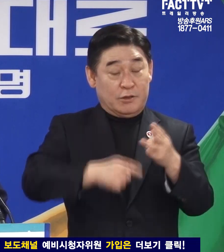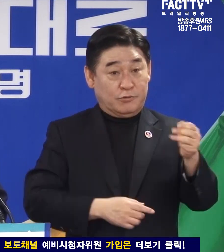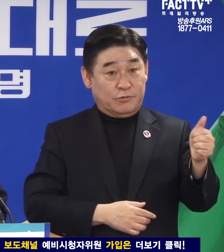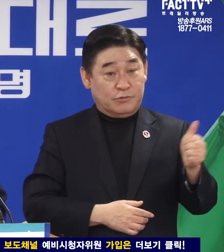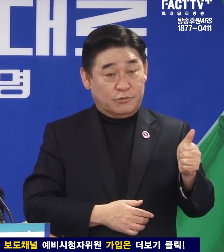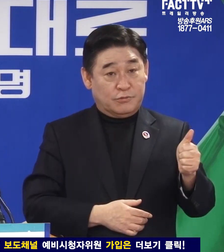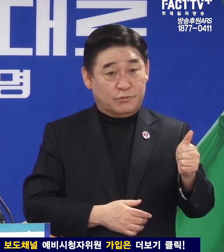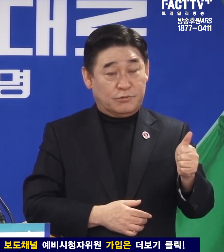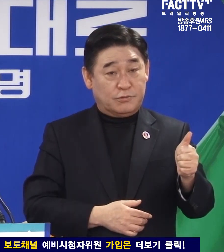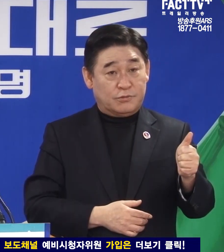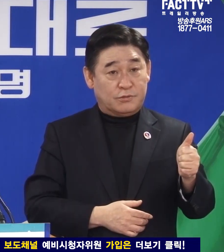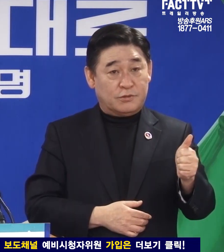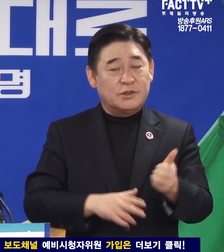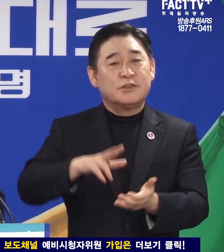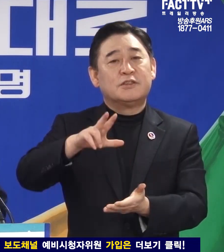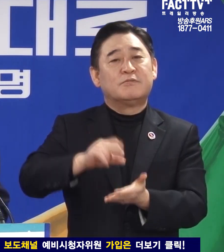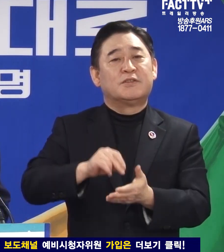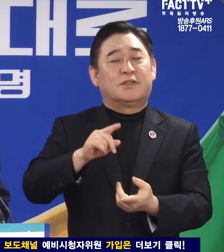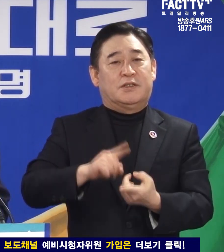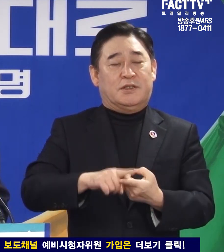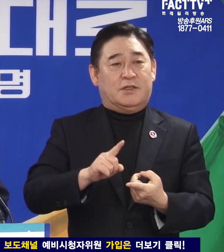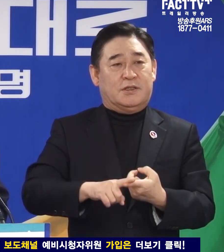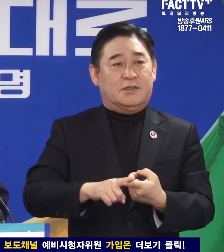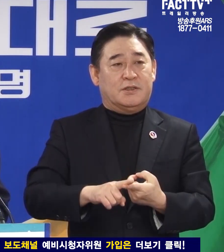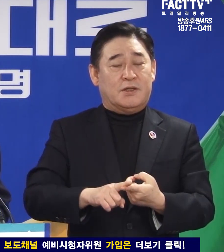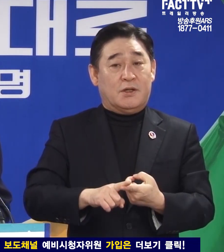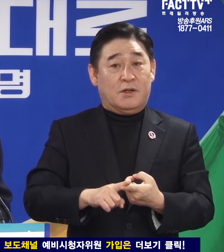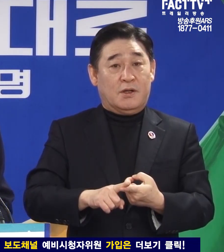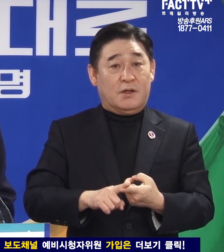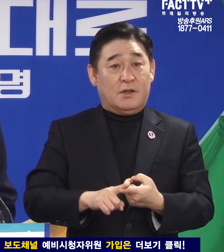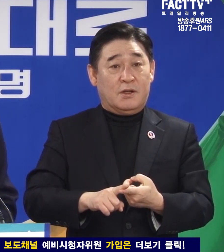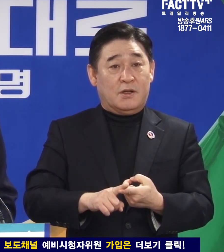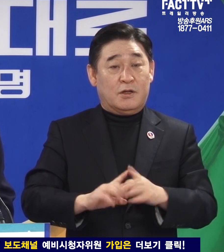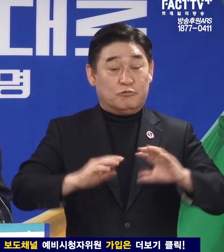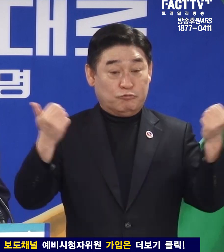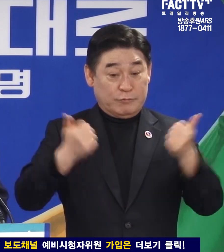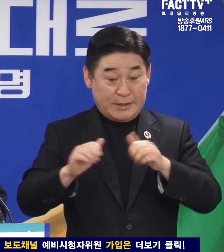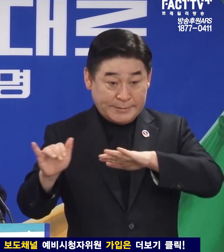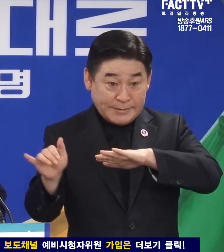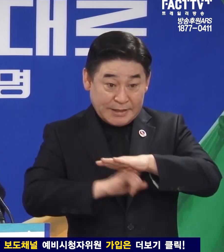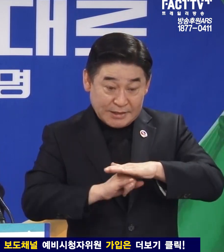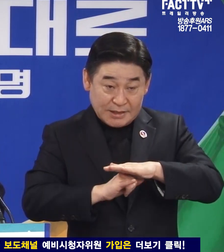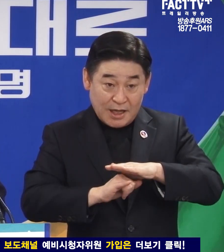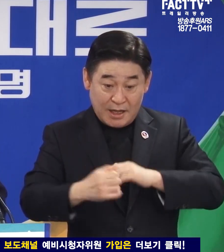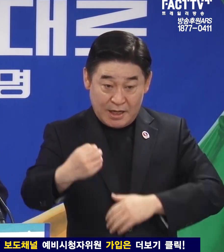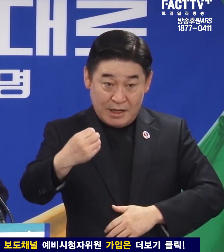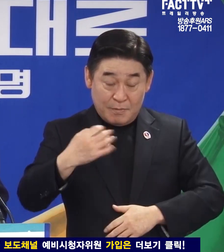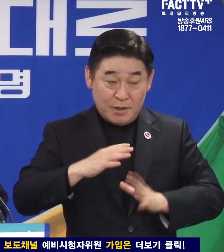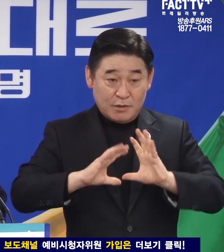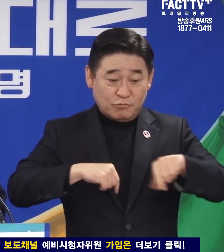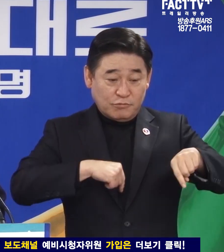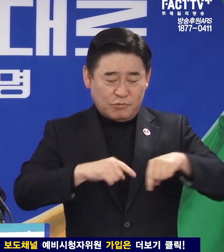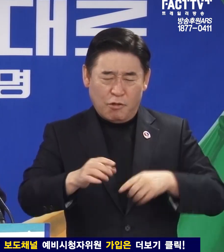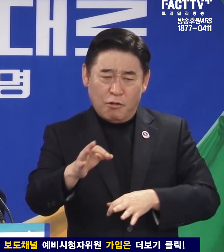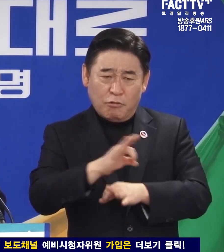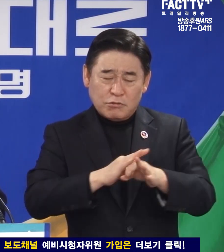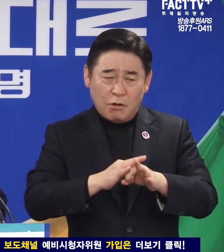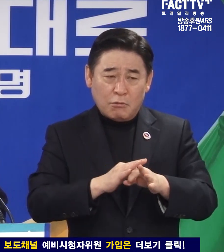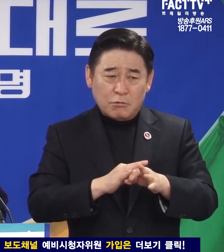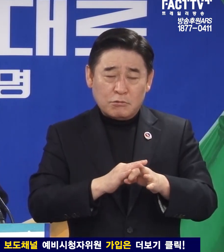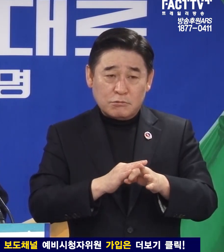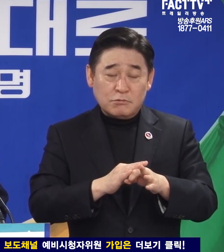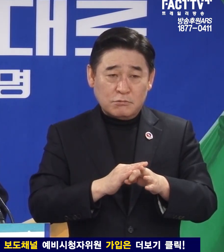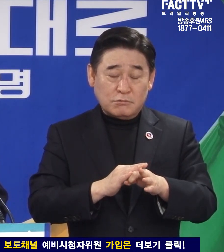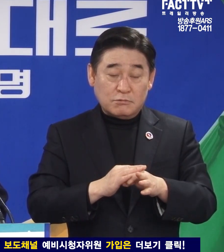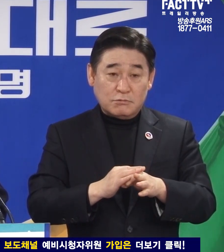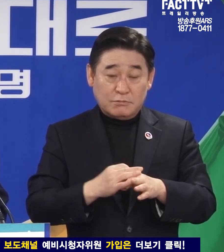윤석열 후보 측은 이 문제를 소위 날치기라는 표현을 통해서 일방적인 국정운영의 문제로 몰아가려고 하고